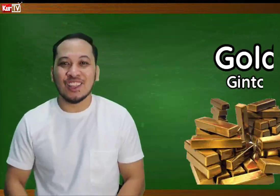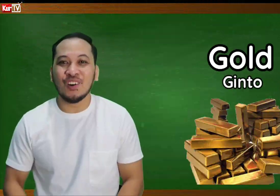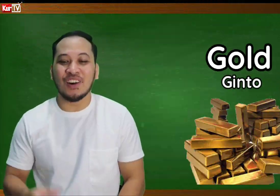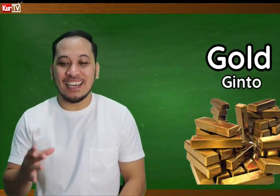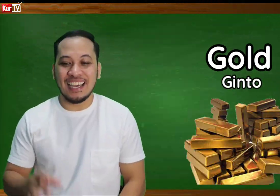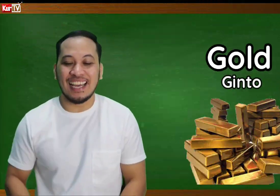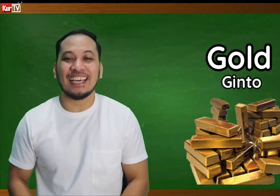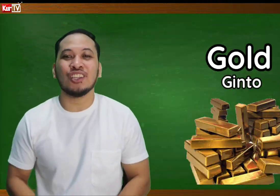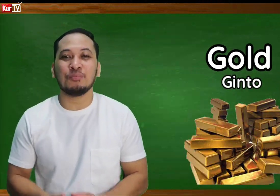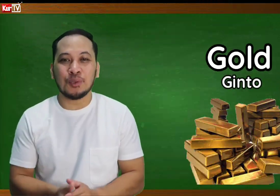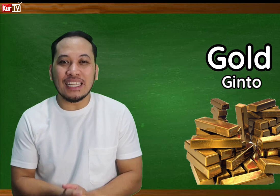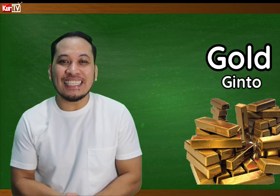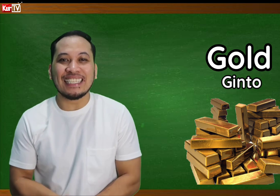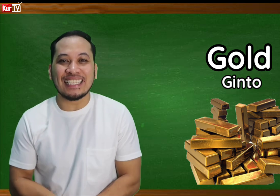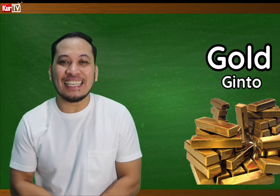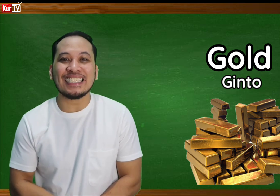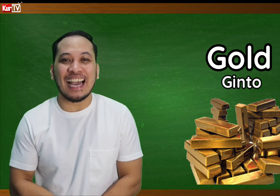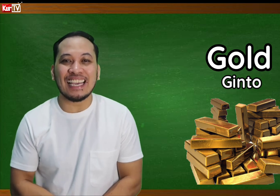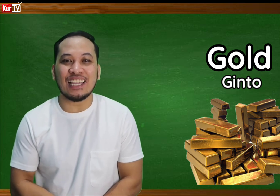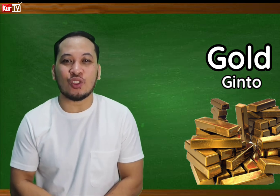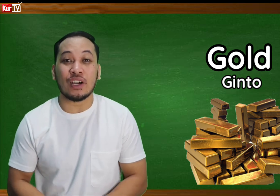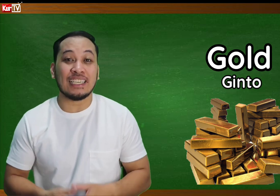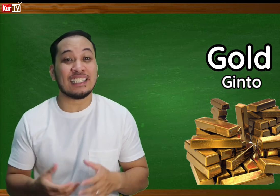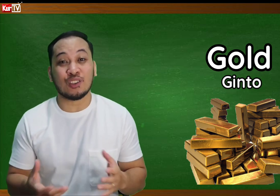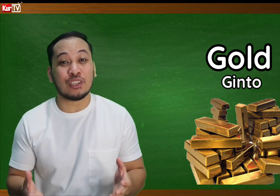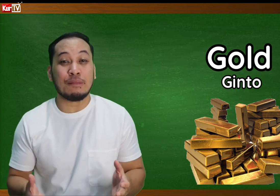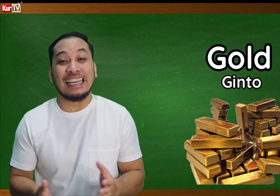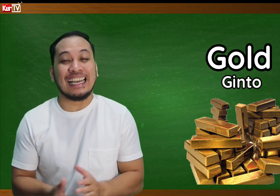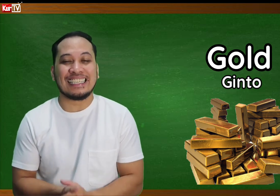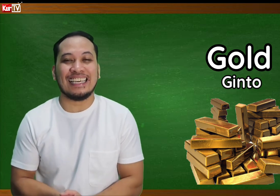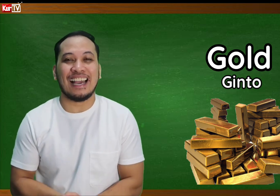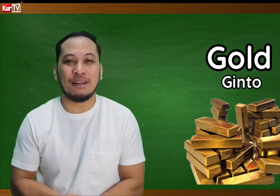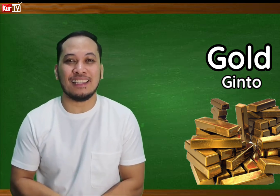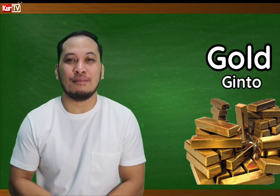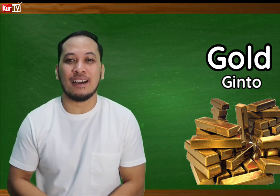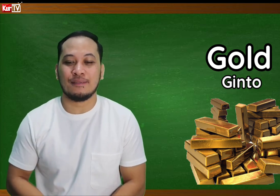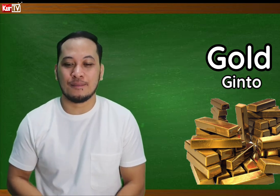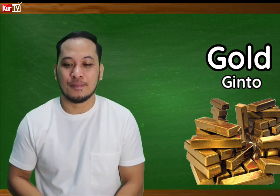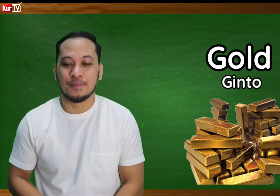Ginto! Ayan, ganito po natin isisenyas ang ginto kasi isa to sa mga likas na yaman, di ba?